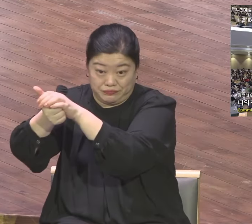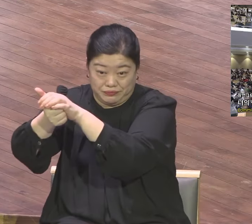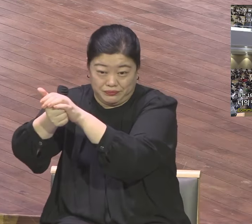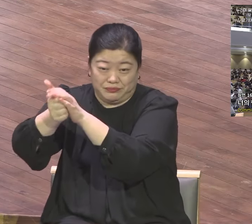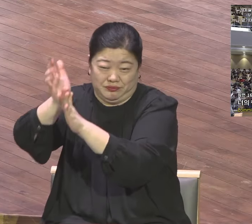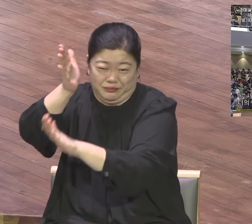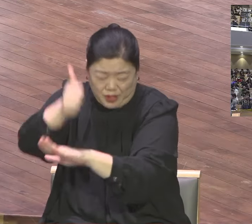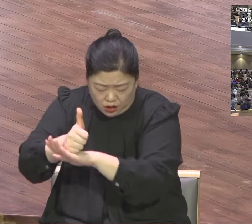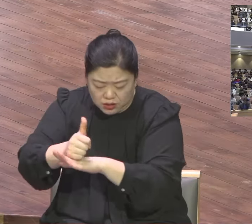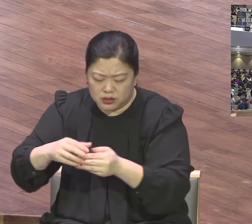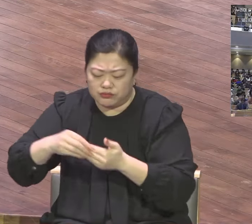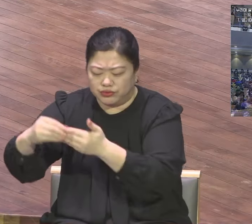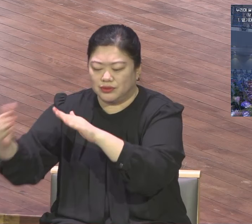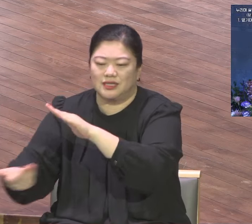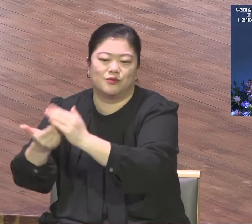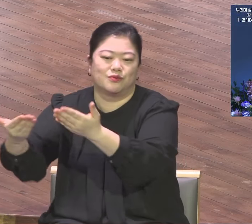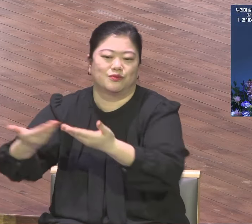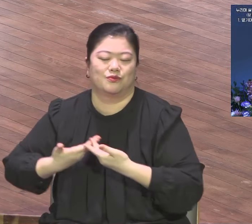이루어지리라.